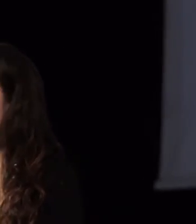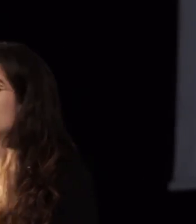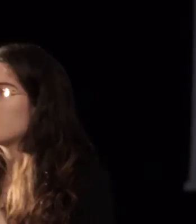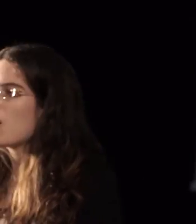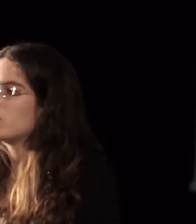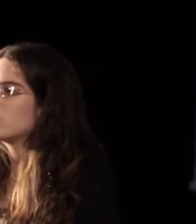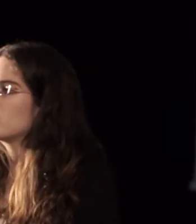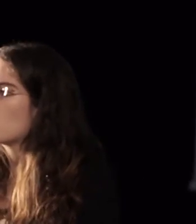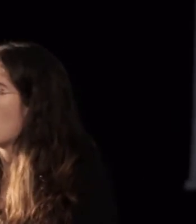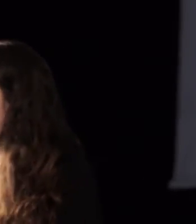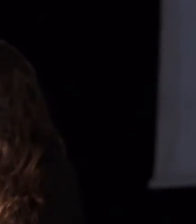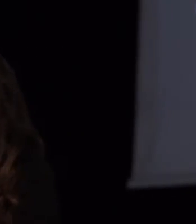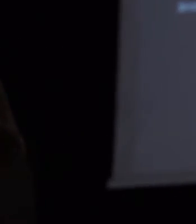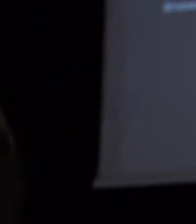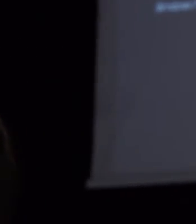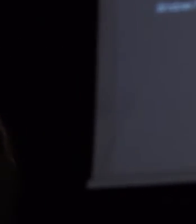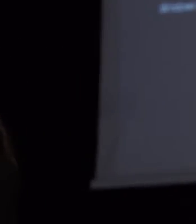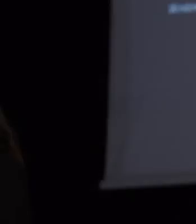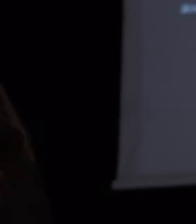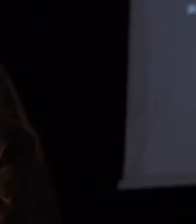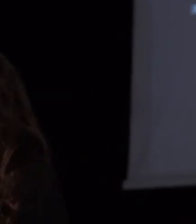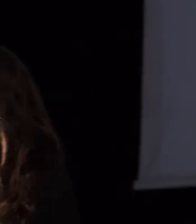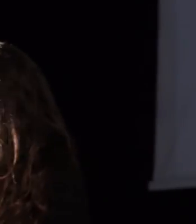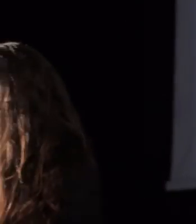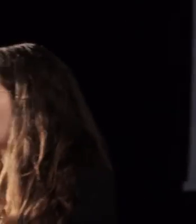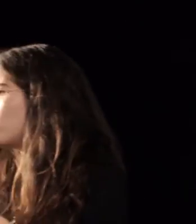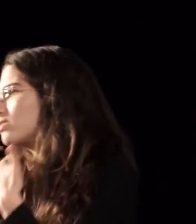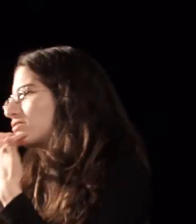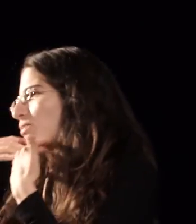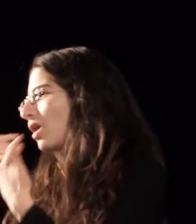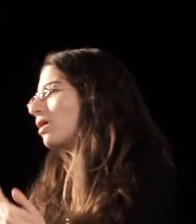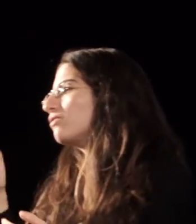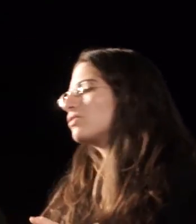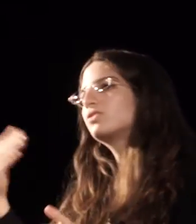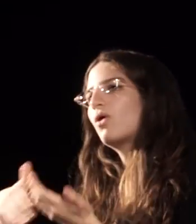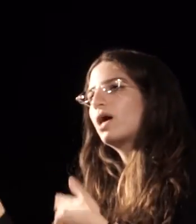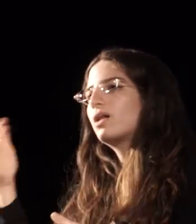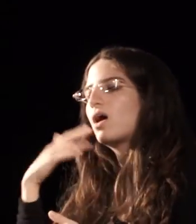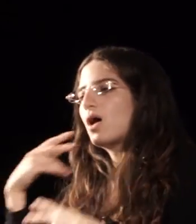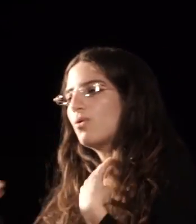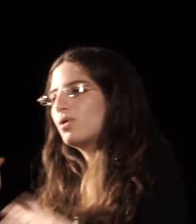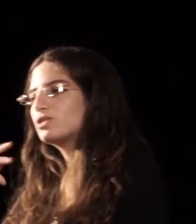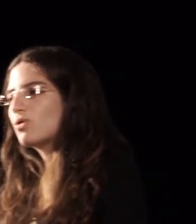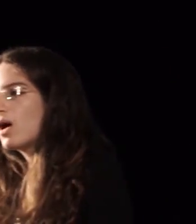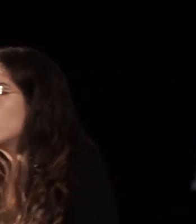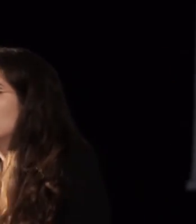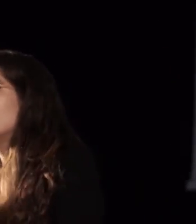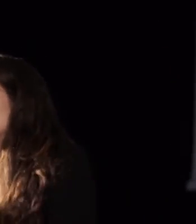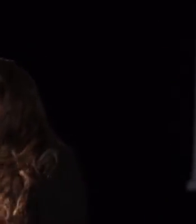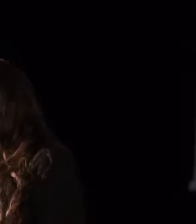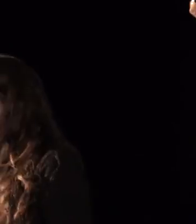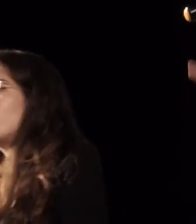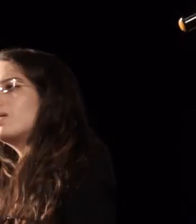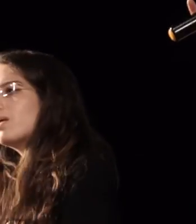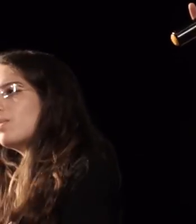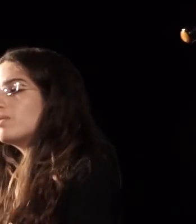כל הזמן ובכל מקום, כל דבר יכול להיות הסברה. אפילו אתה הולך בארוחת צהריים עם חברים שלך לאכול, אתה יכול לדבר על זה.